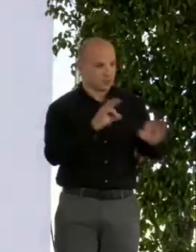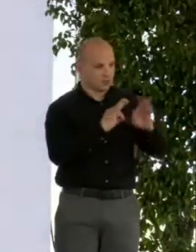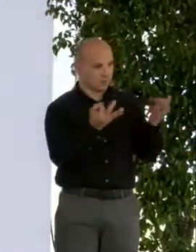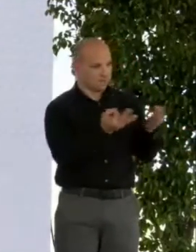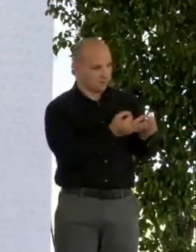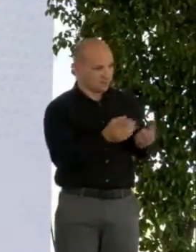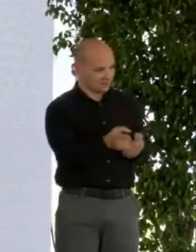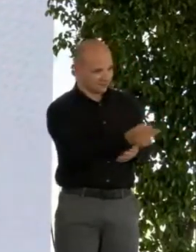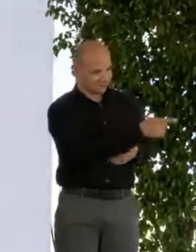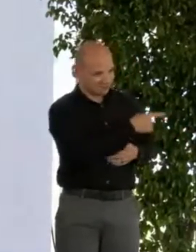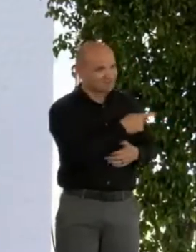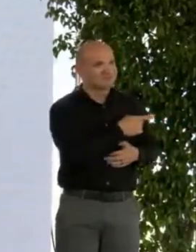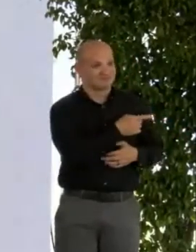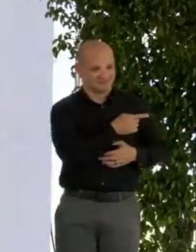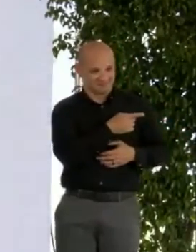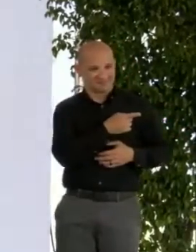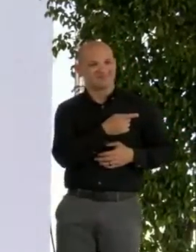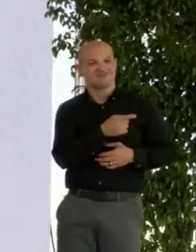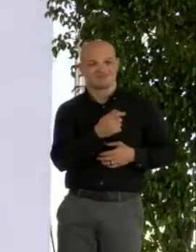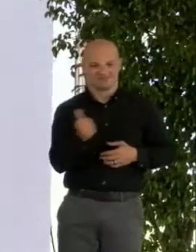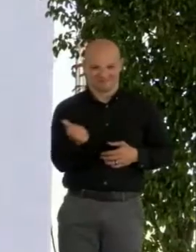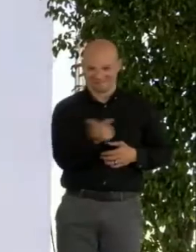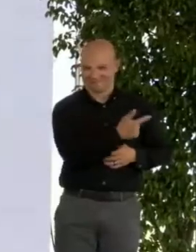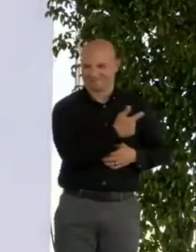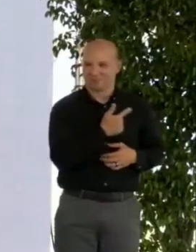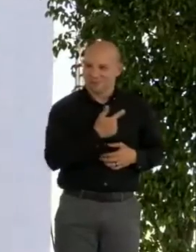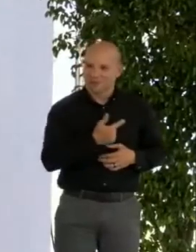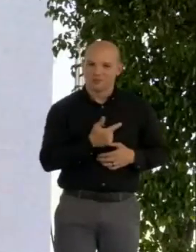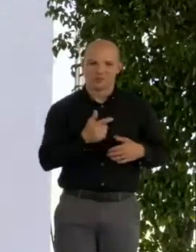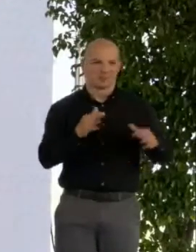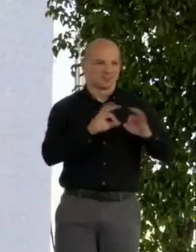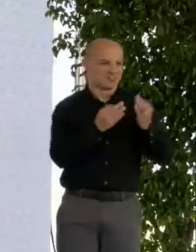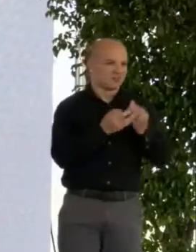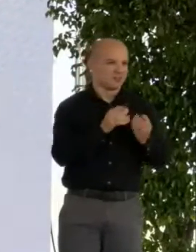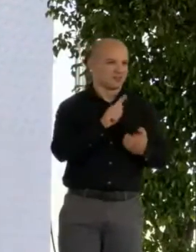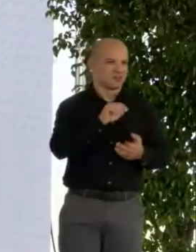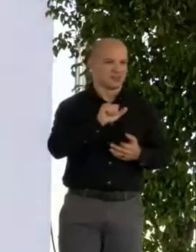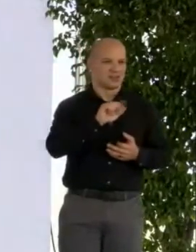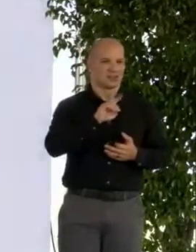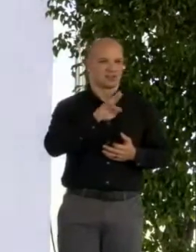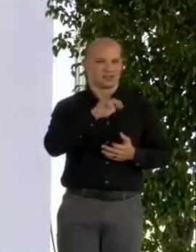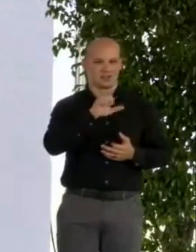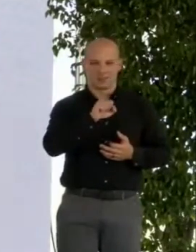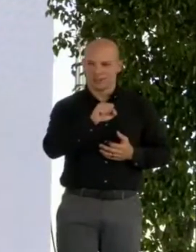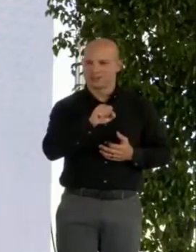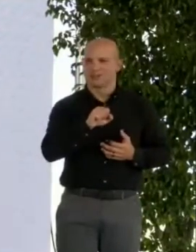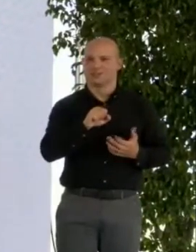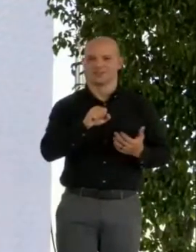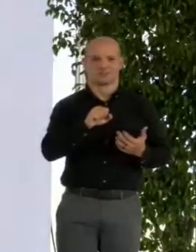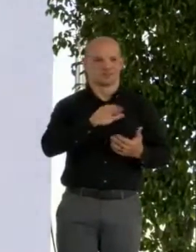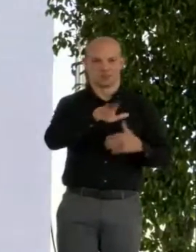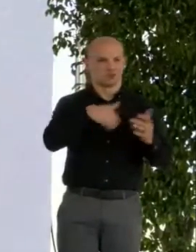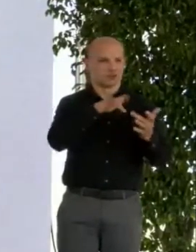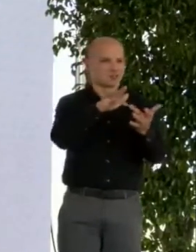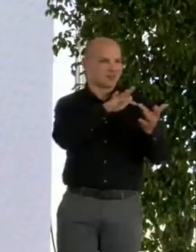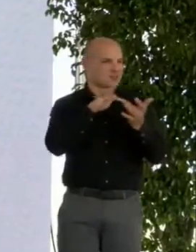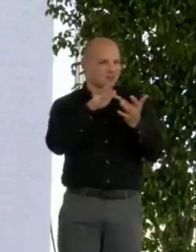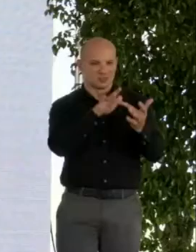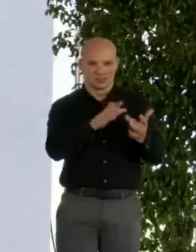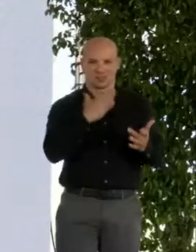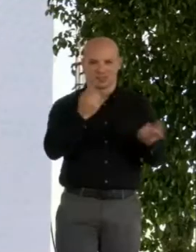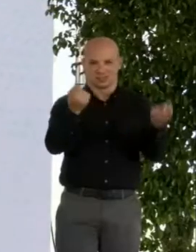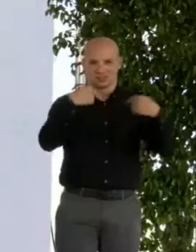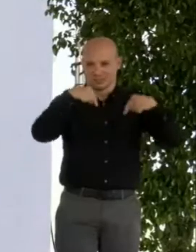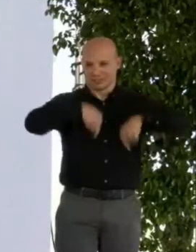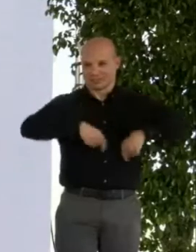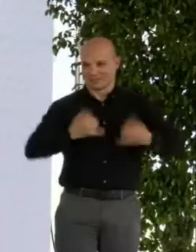familia, la de la Ortiz y la Hamilton, a la familia de las Brisas también, quien son parte, y a todos los que están en las redes sociales. Gracias por estar aquí